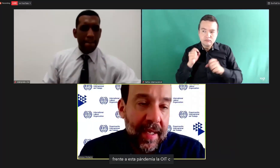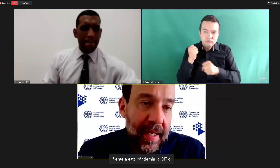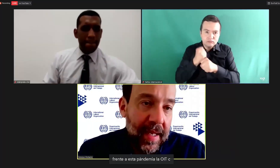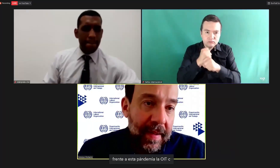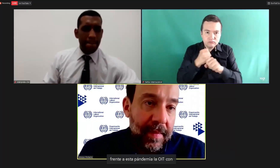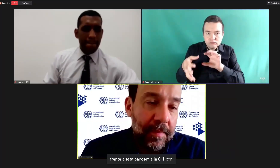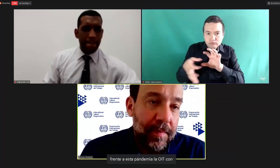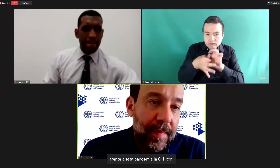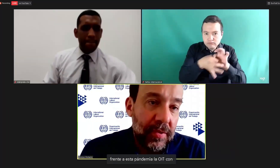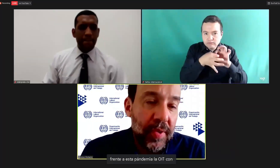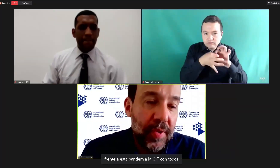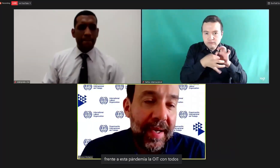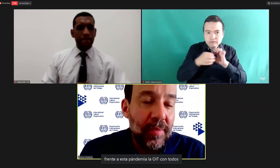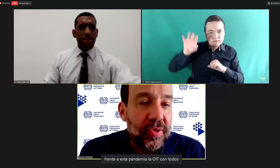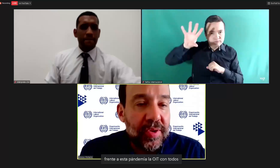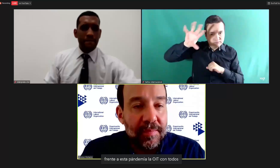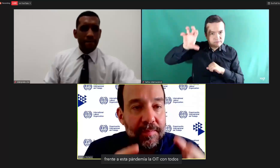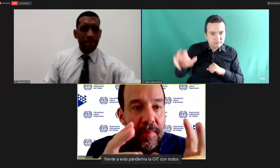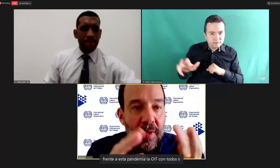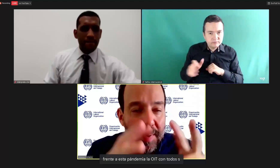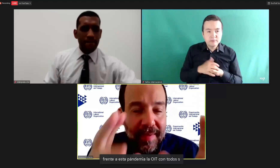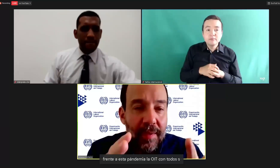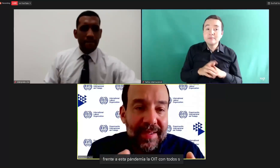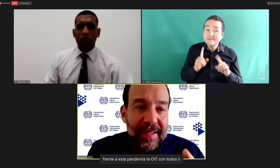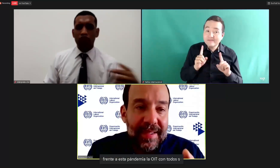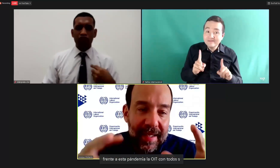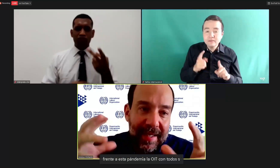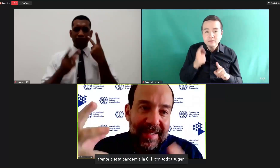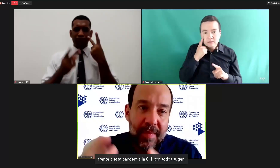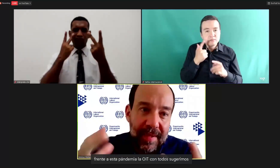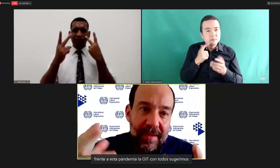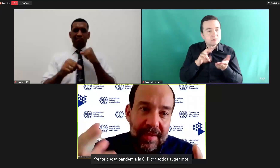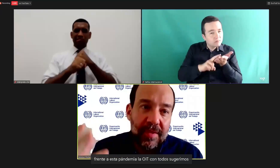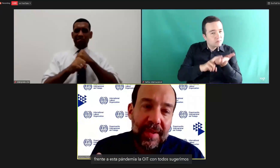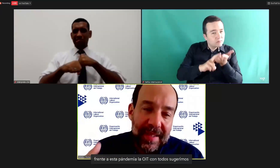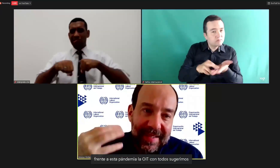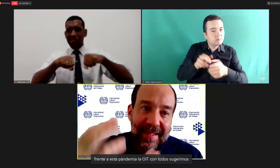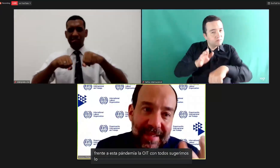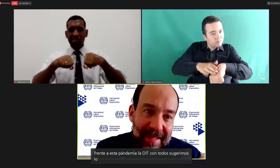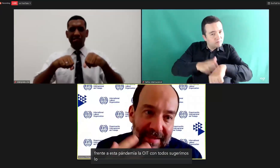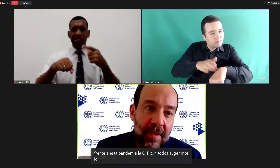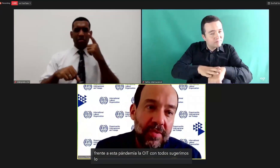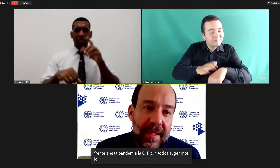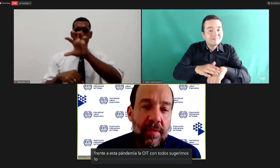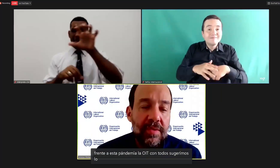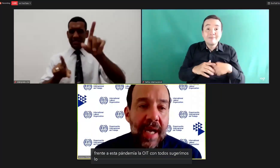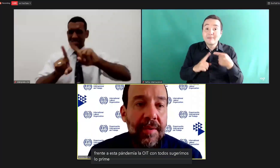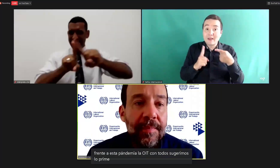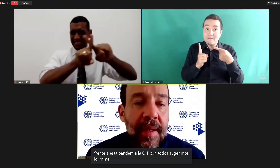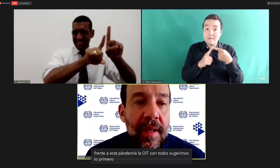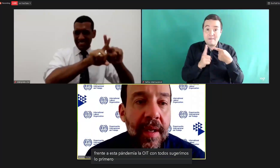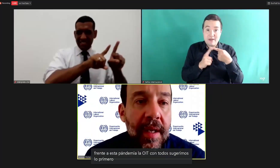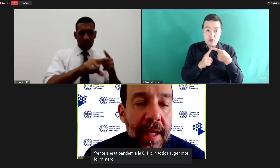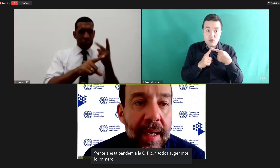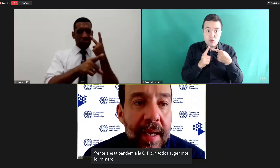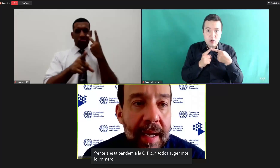empleadores, pero sugerimos, lo primero es que en este momento en que se trata de contener el